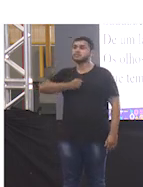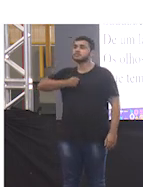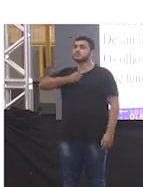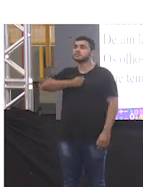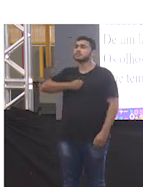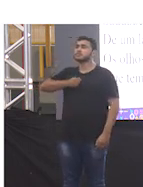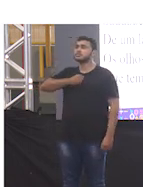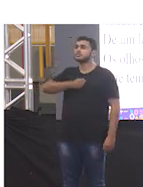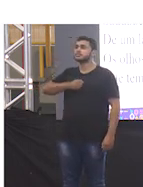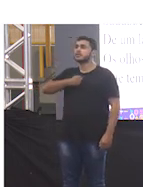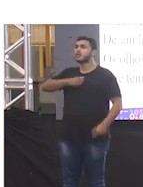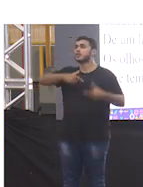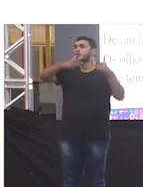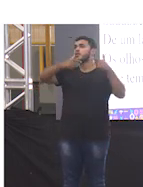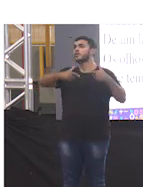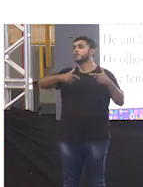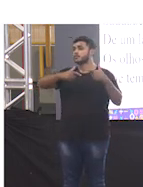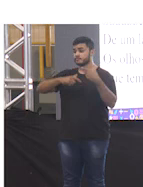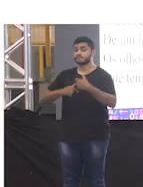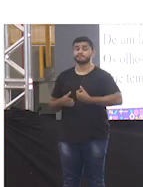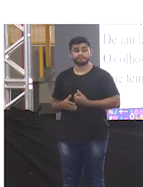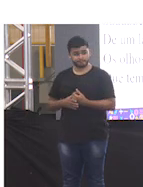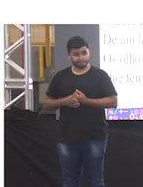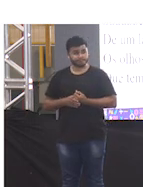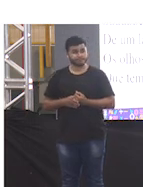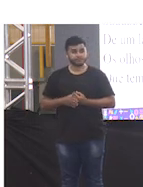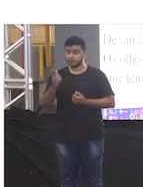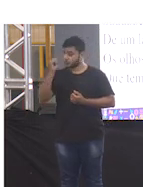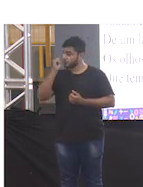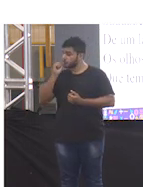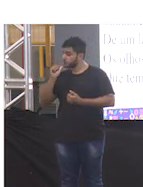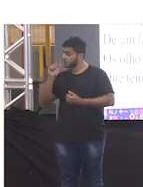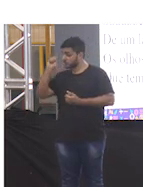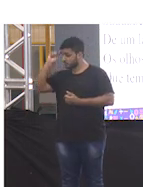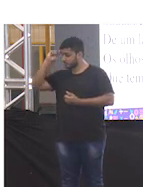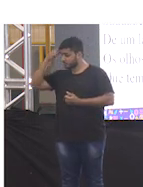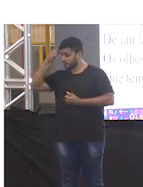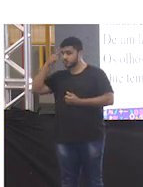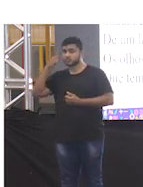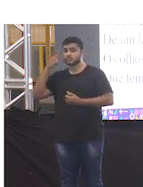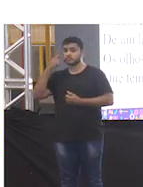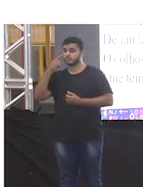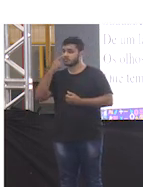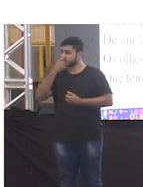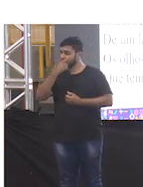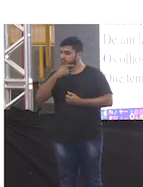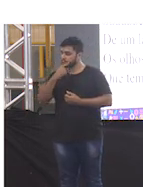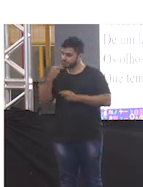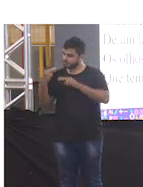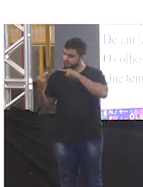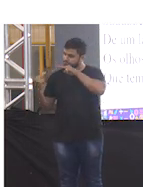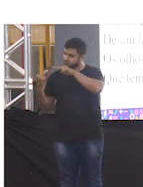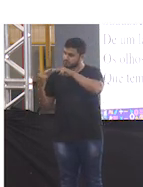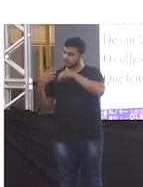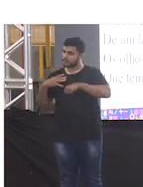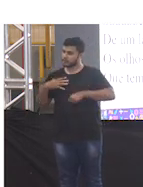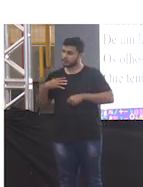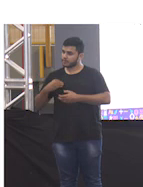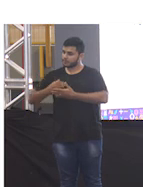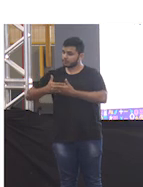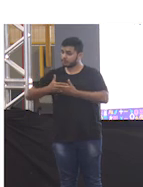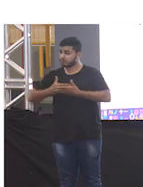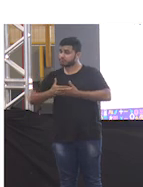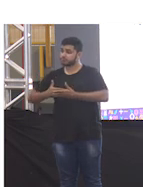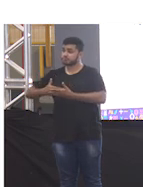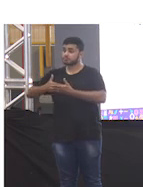do seu torrão. De um lado, uma negra escrava, os olhos no filho crava, que tem no colo a